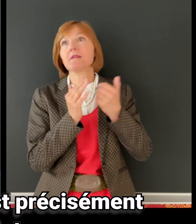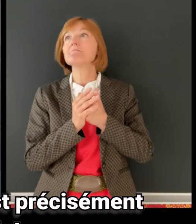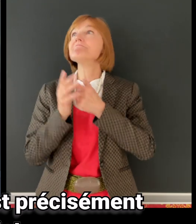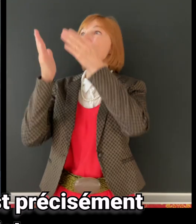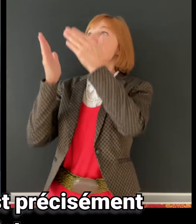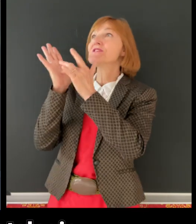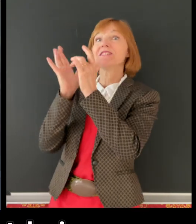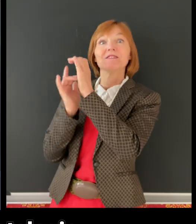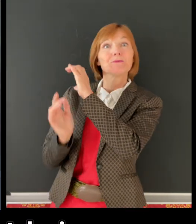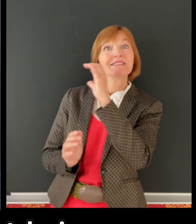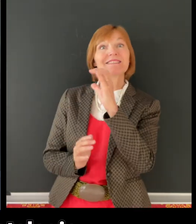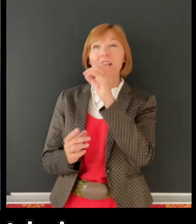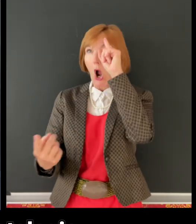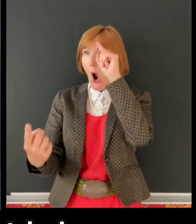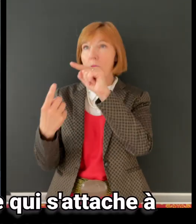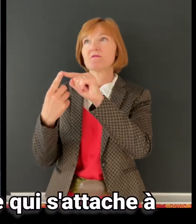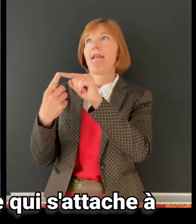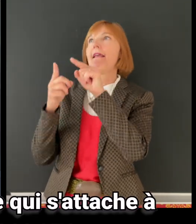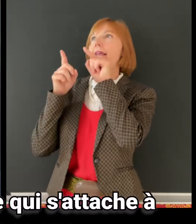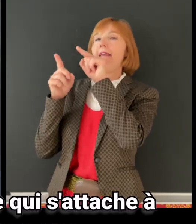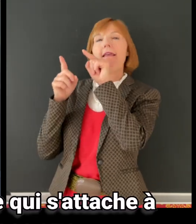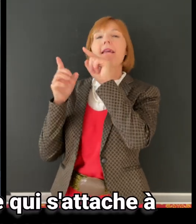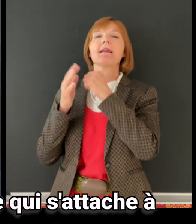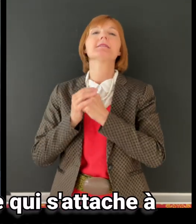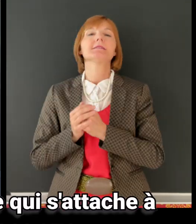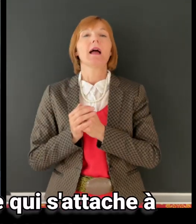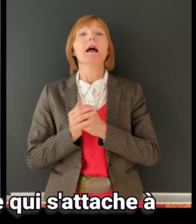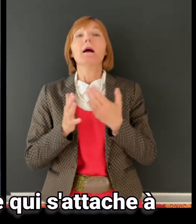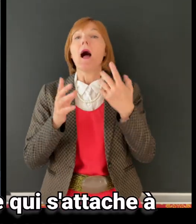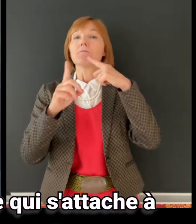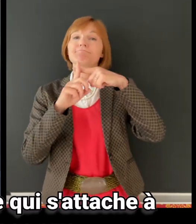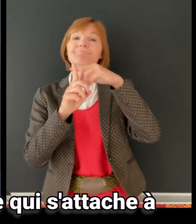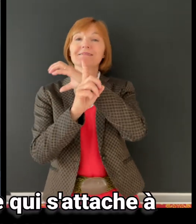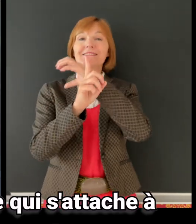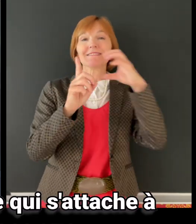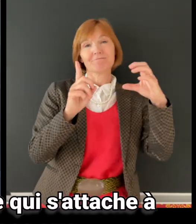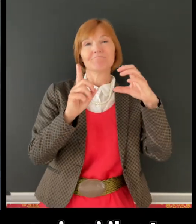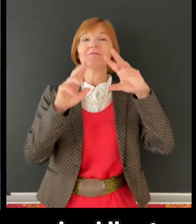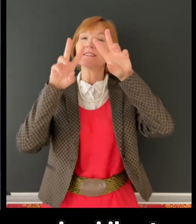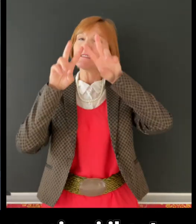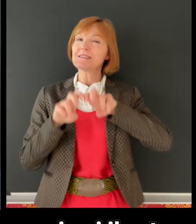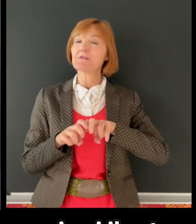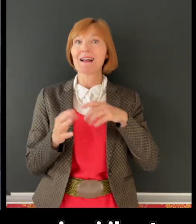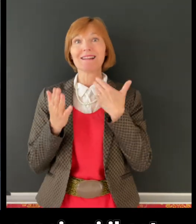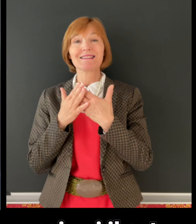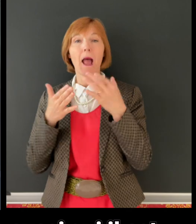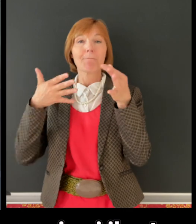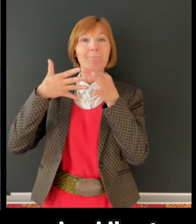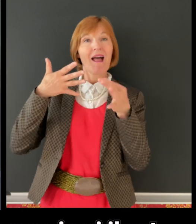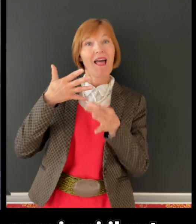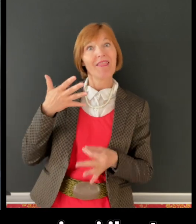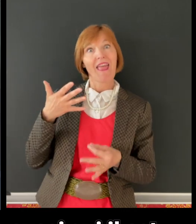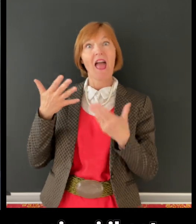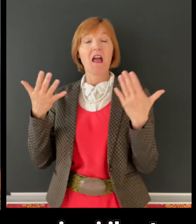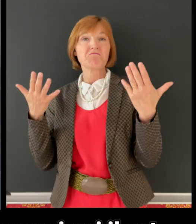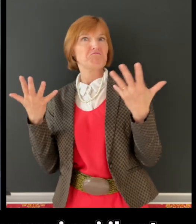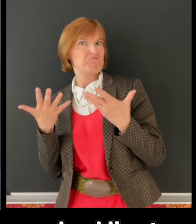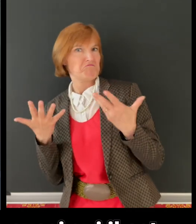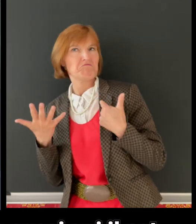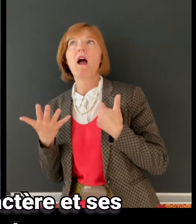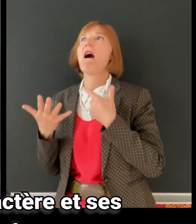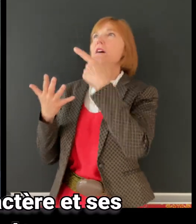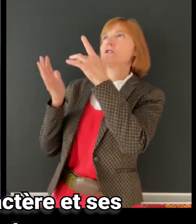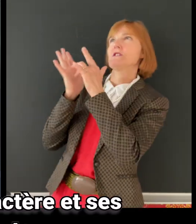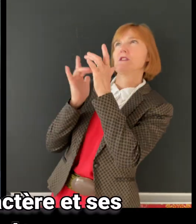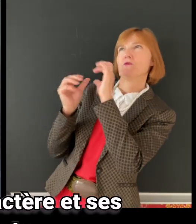l'objet de la Christologie. C'est une matière qui s'attache à découvrir ce que Jésus a fait, mais aussi qui il